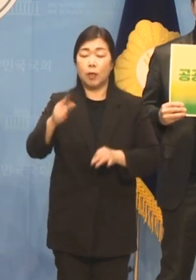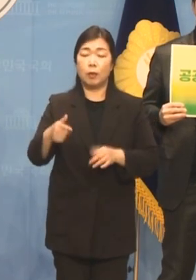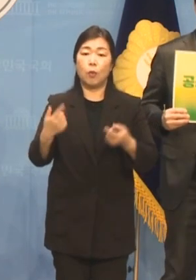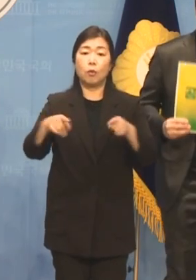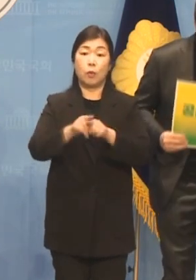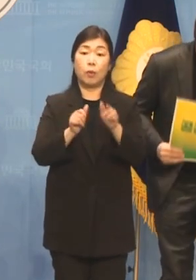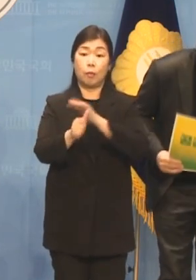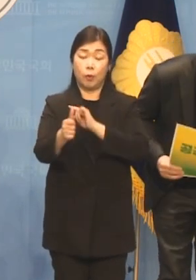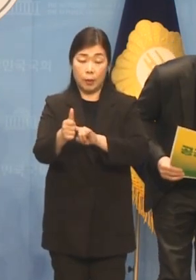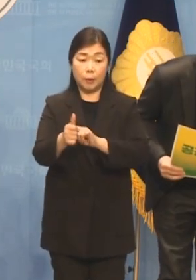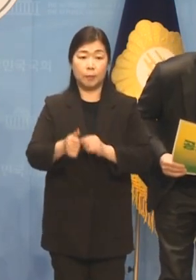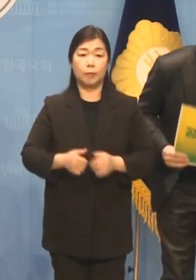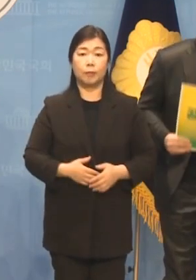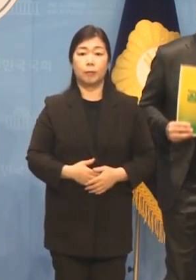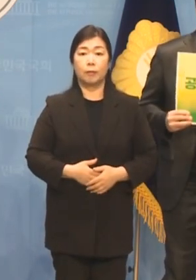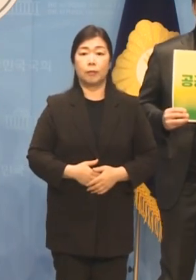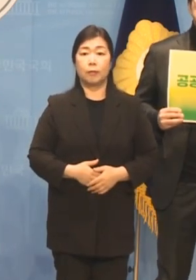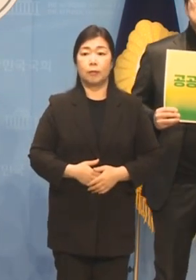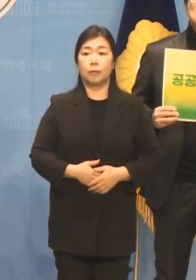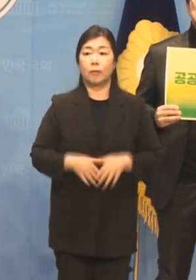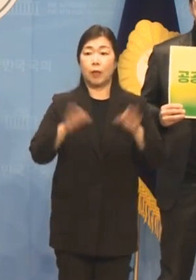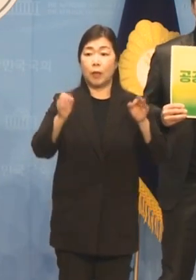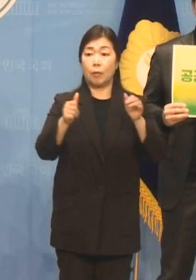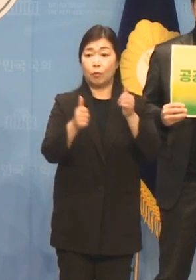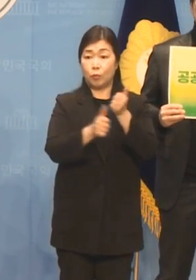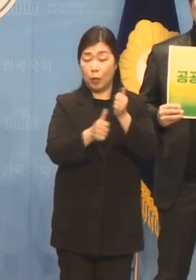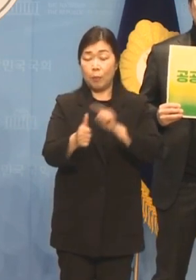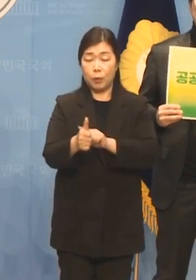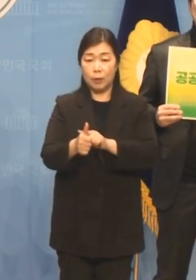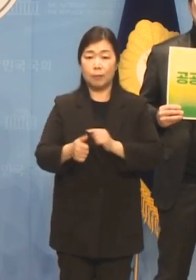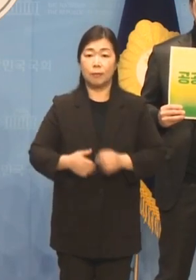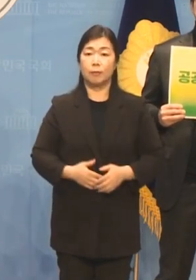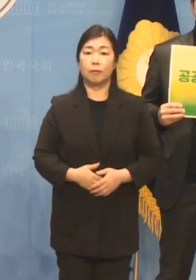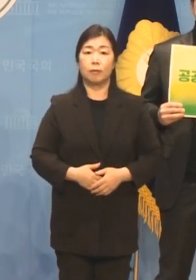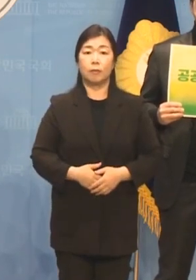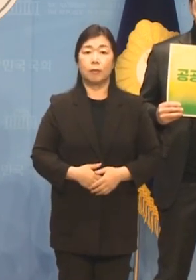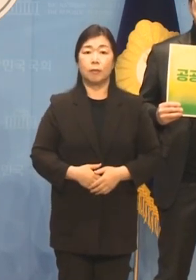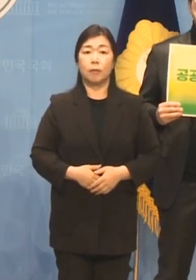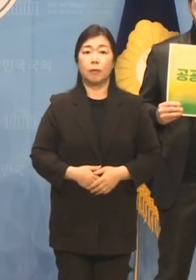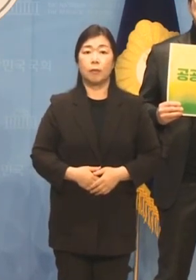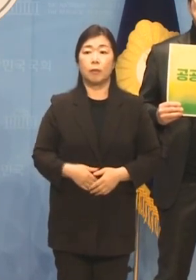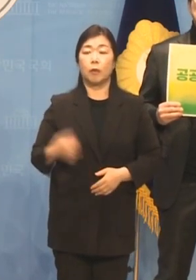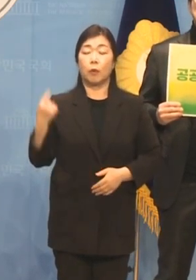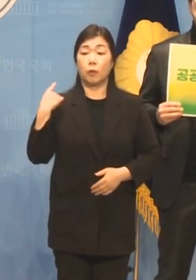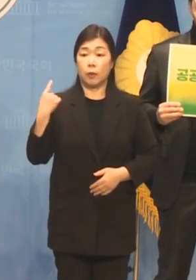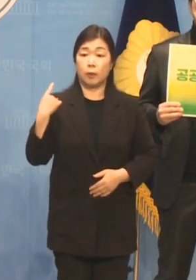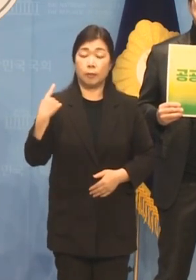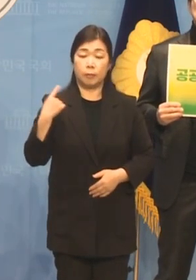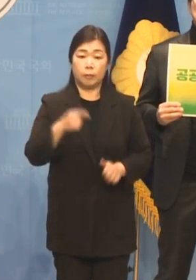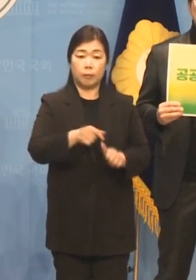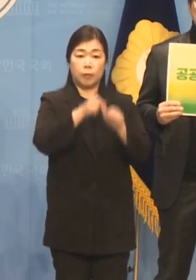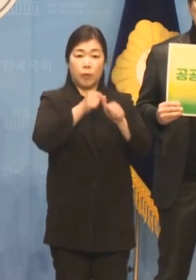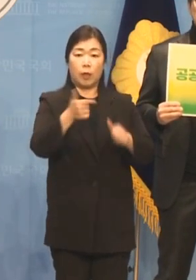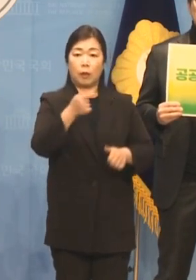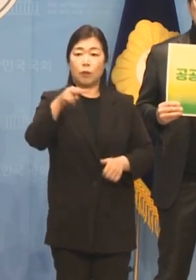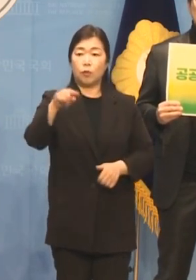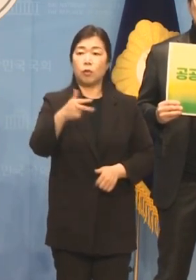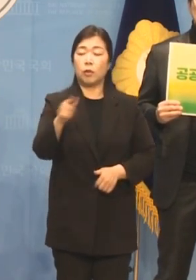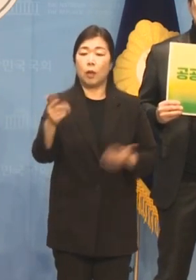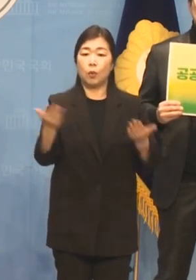공동대표님 참석하셨습니다. 네, 김유리 부대표님 참석하셨고요. 어제 이제 인선되신 나순자